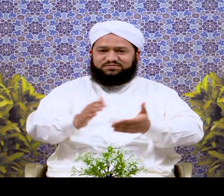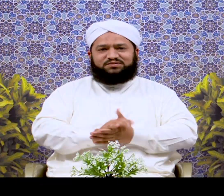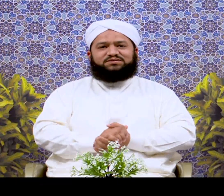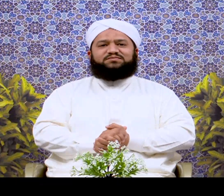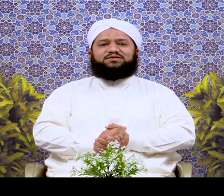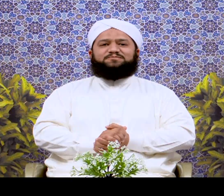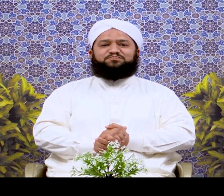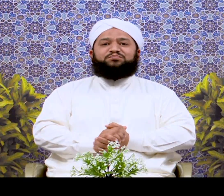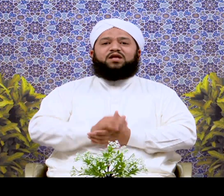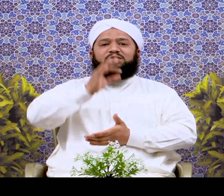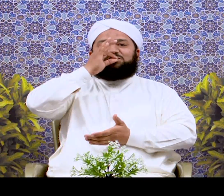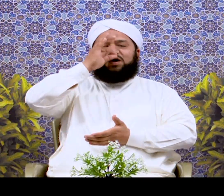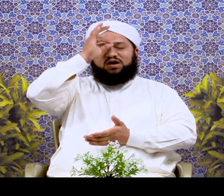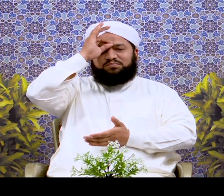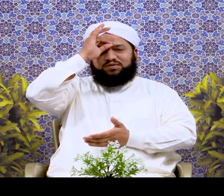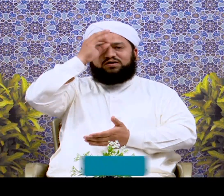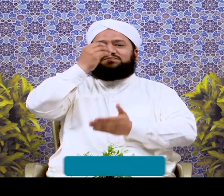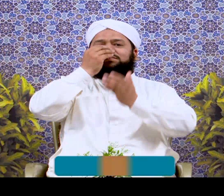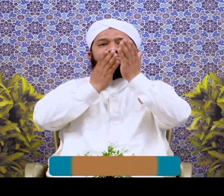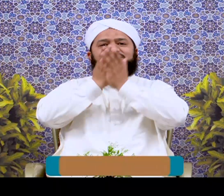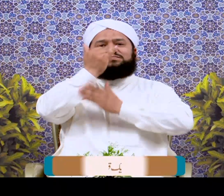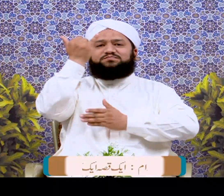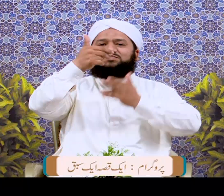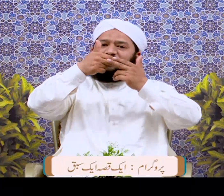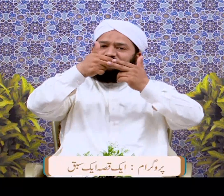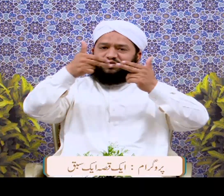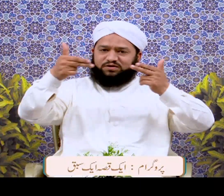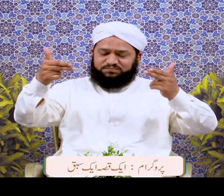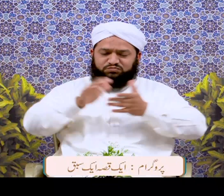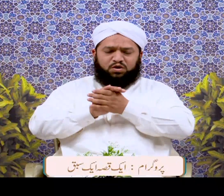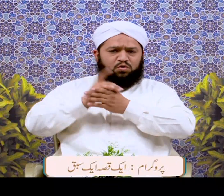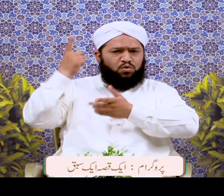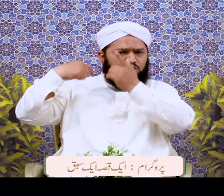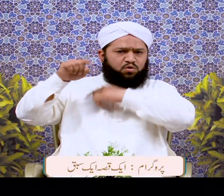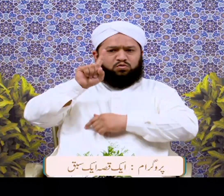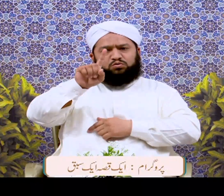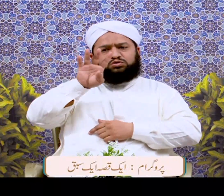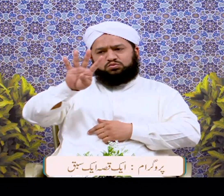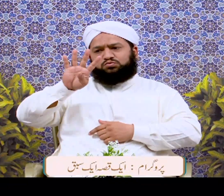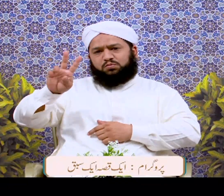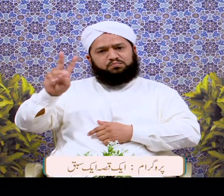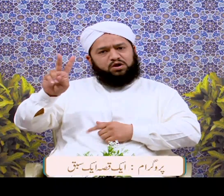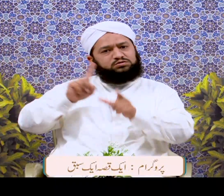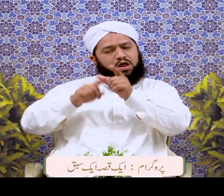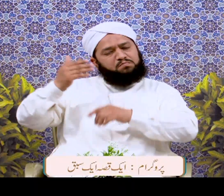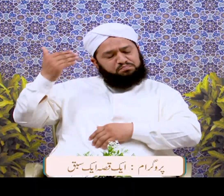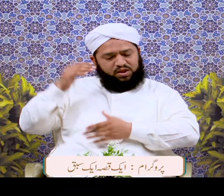واقعہ معراج کا خلاصہ کم و بیش 1442 سال پہلے کی بات ہے۔ رجب المرجب کی 27ویں